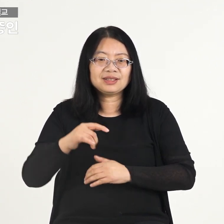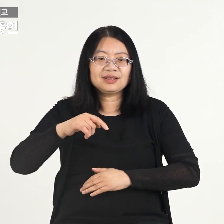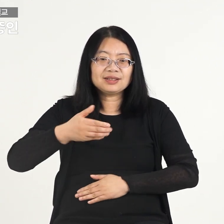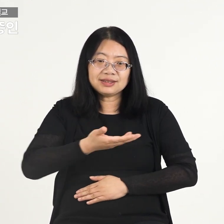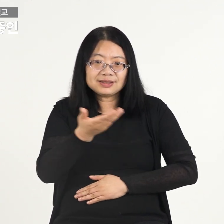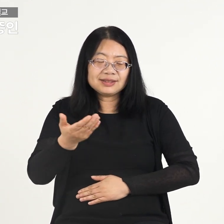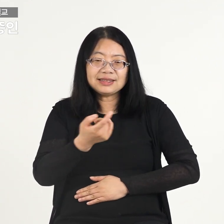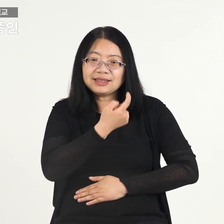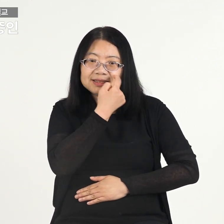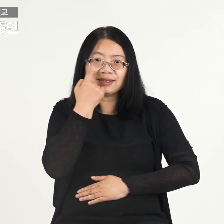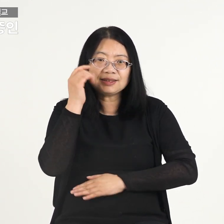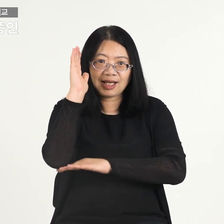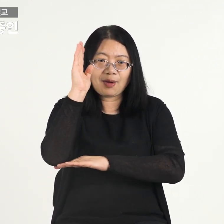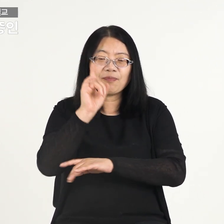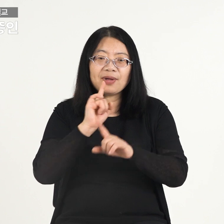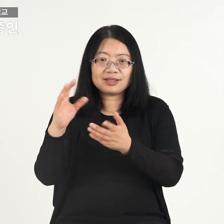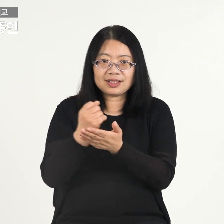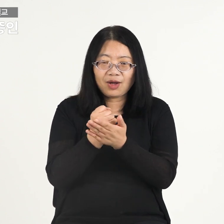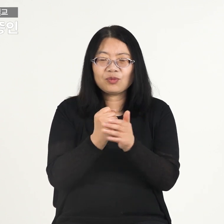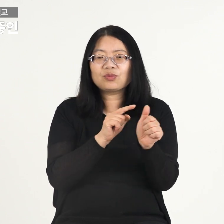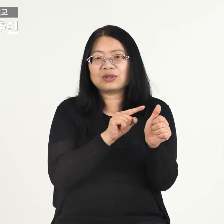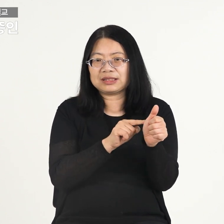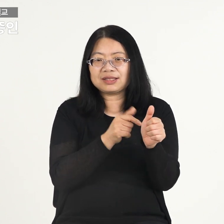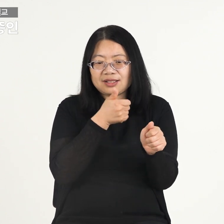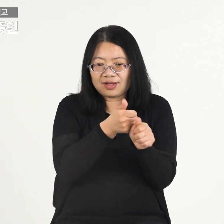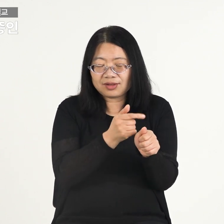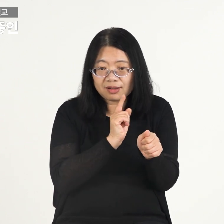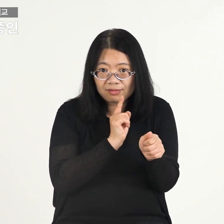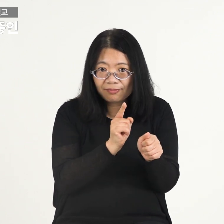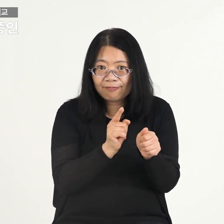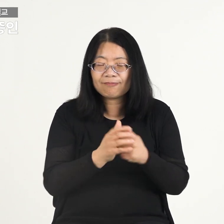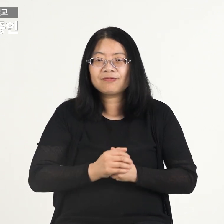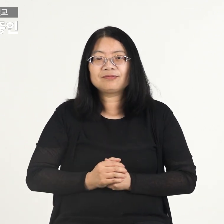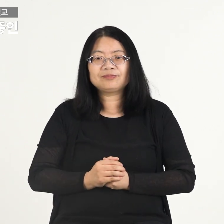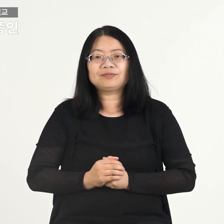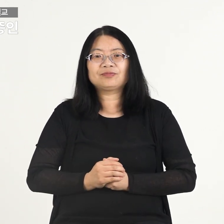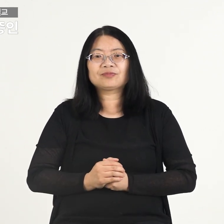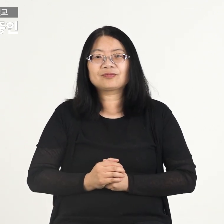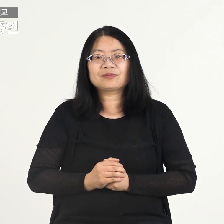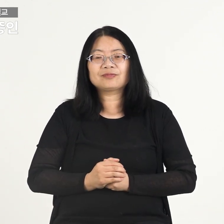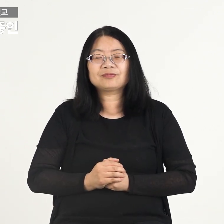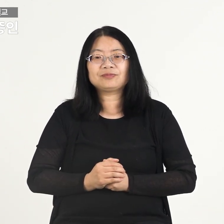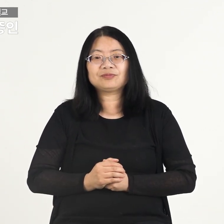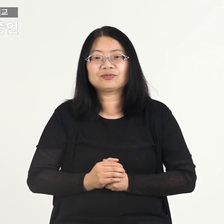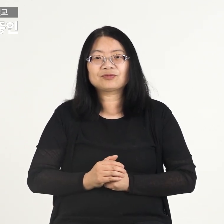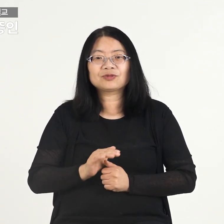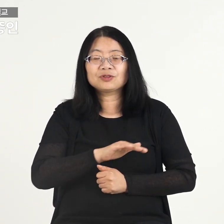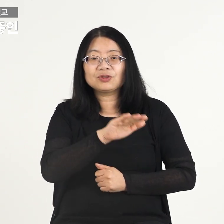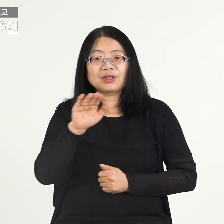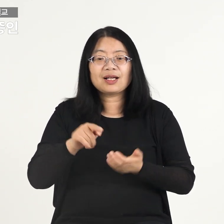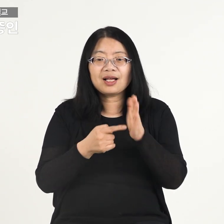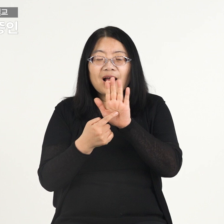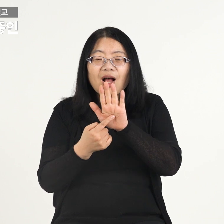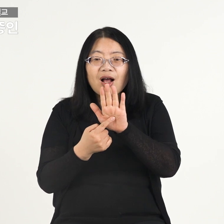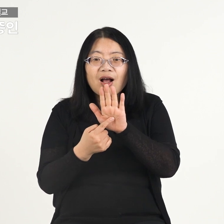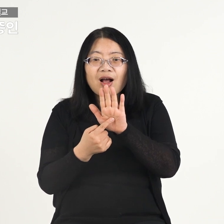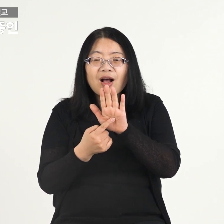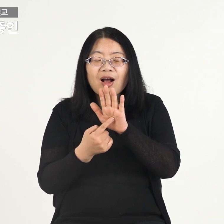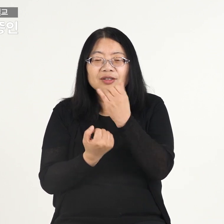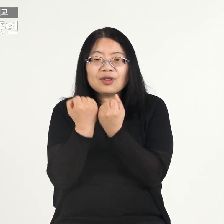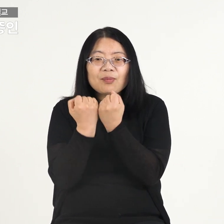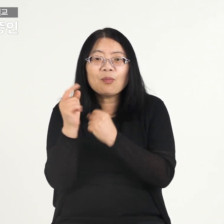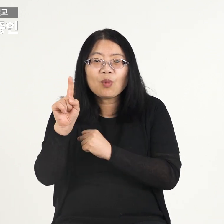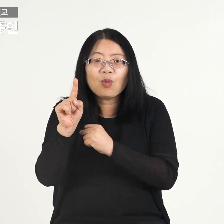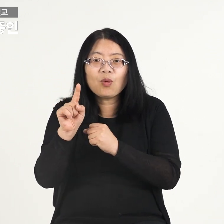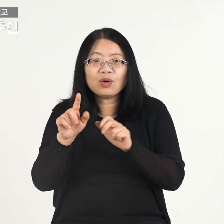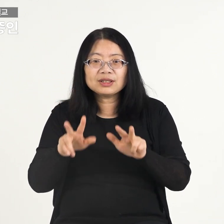말씀으로 그를 이겼다라고 돼 있습니다. 우선 우리가 밝혀야 될 부분이 여기서 말하는